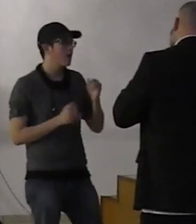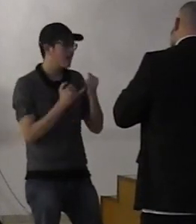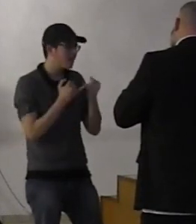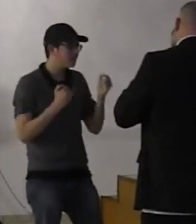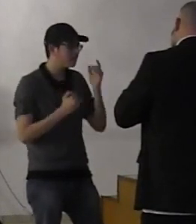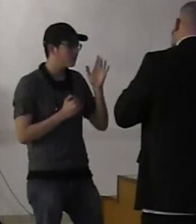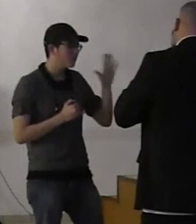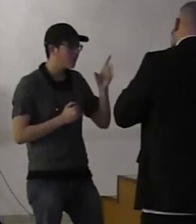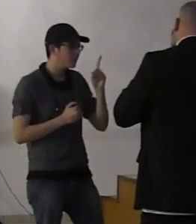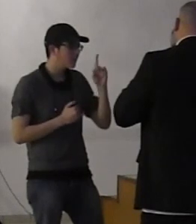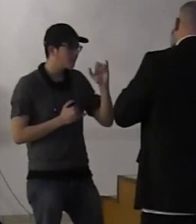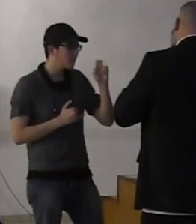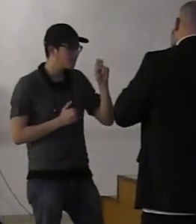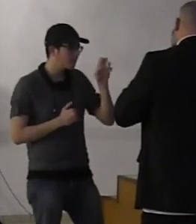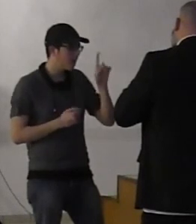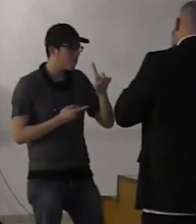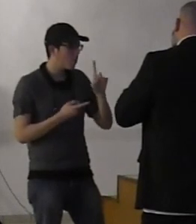Gesandter.